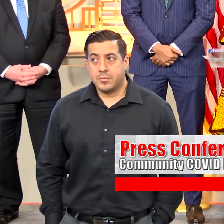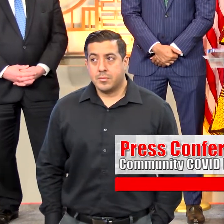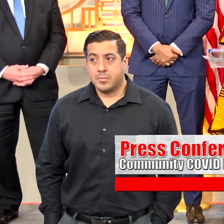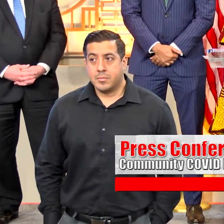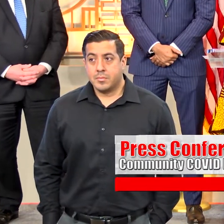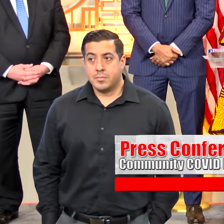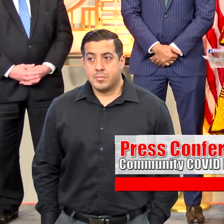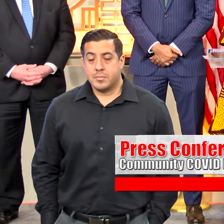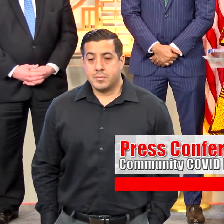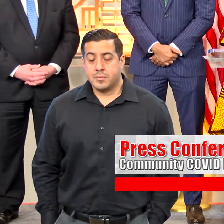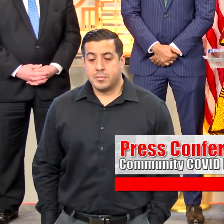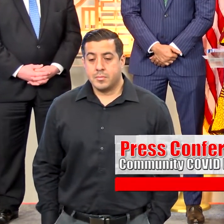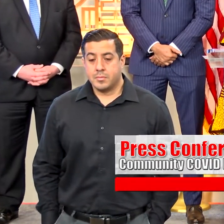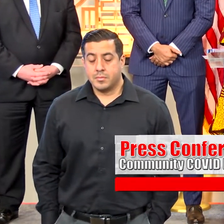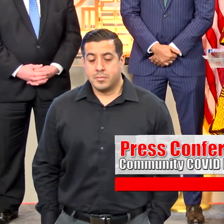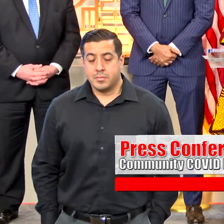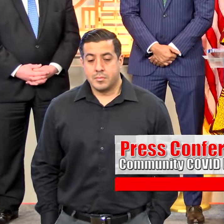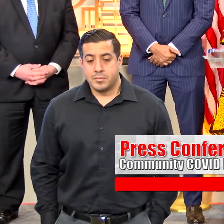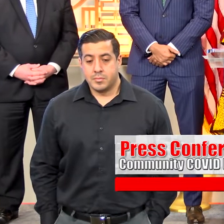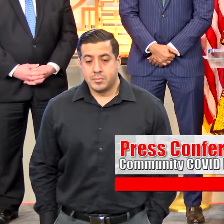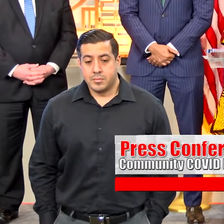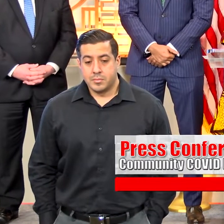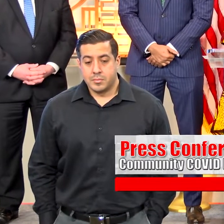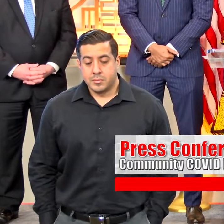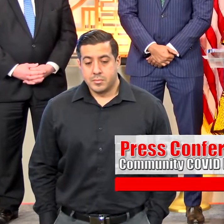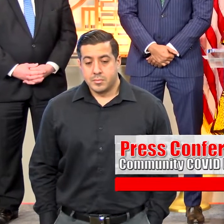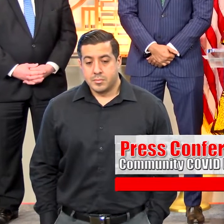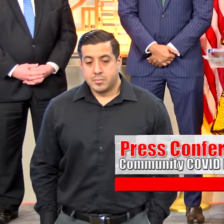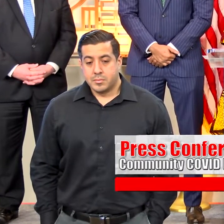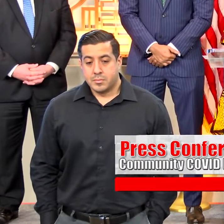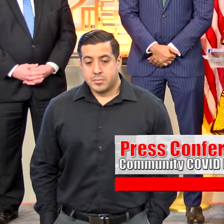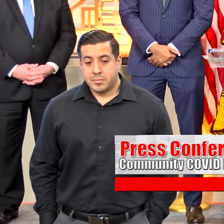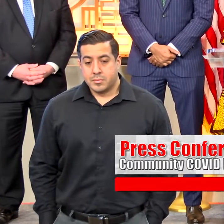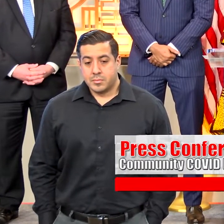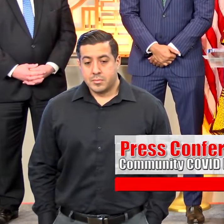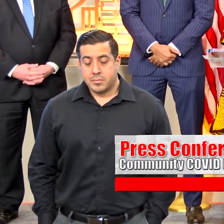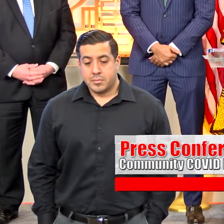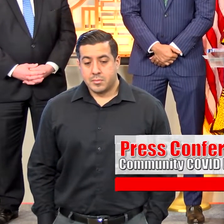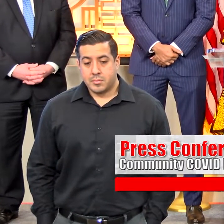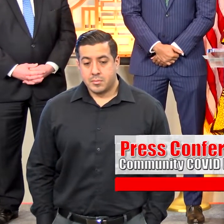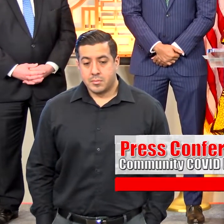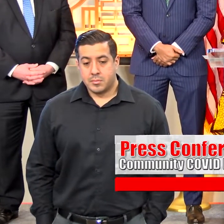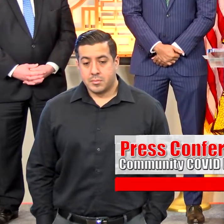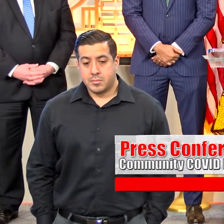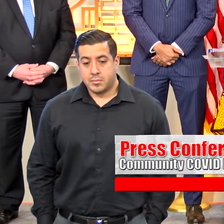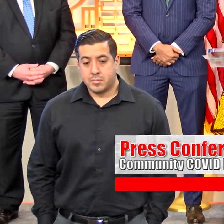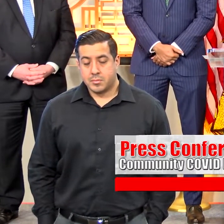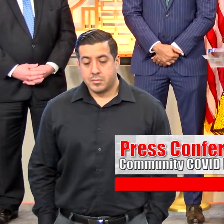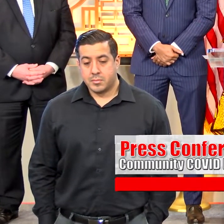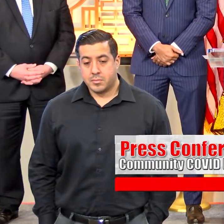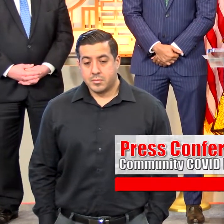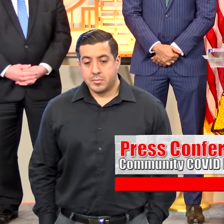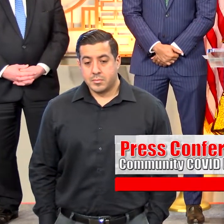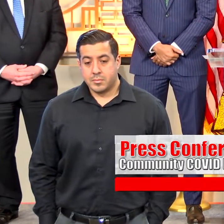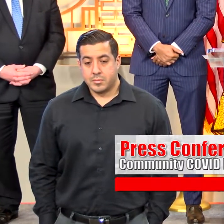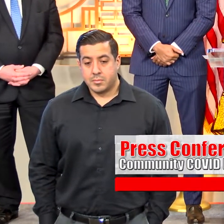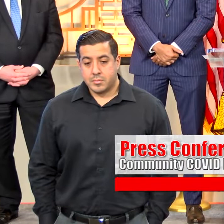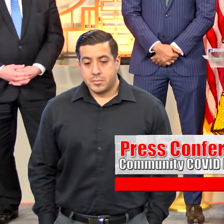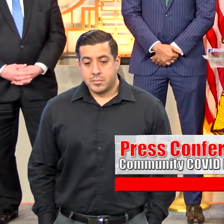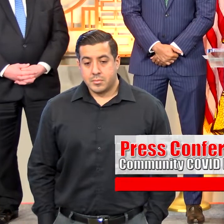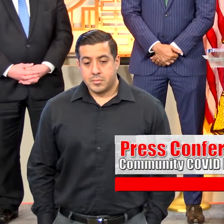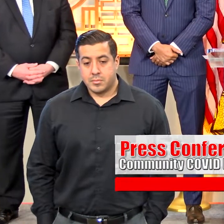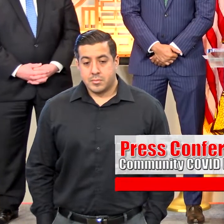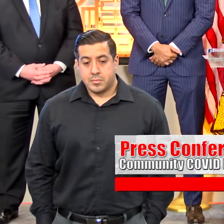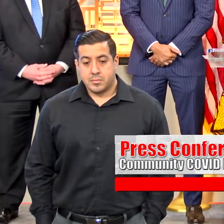de vivienda por 1,000 personas. Son 1,000 personas menos que viven hoy día en nuestras calles. Y eso es